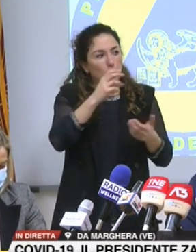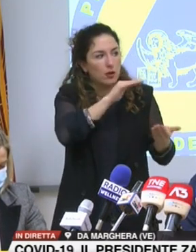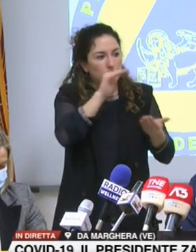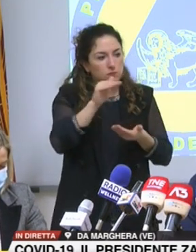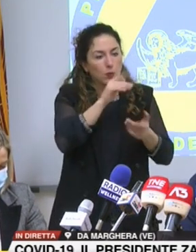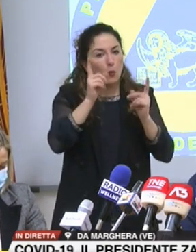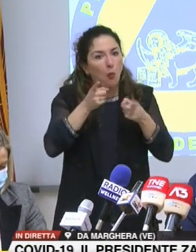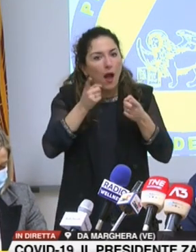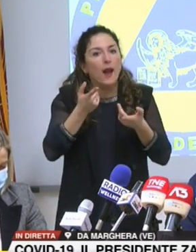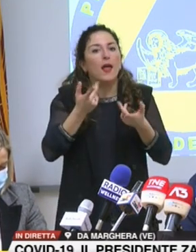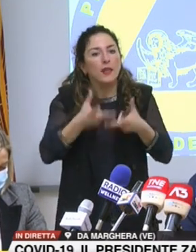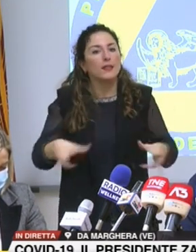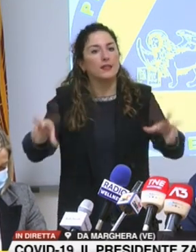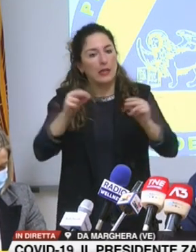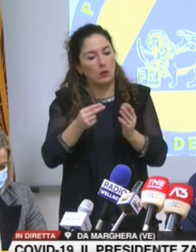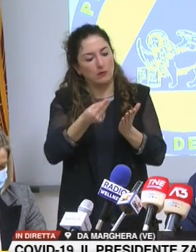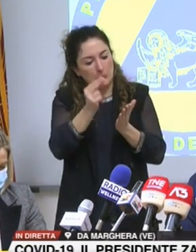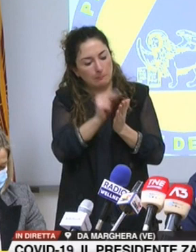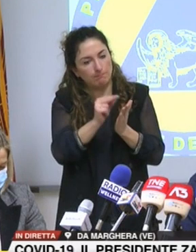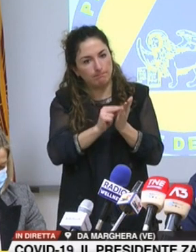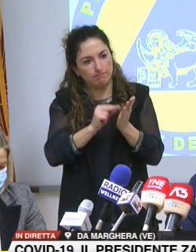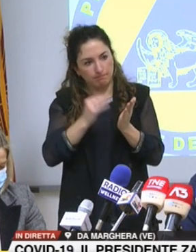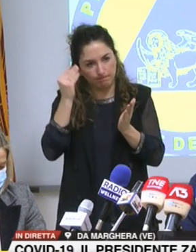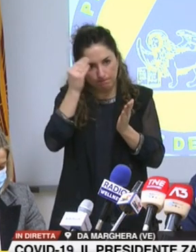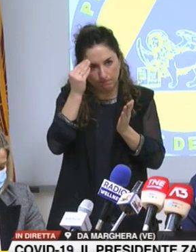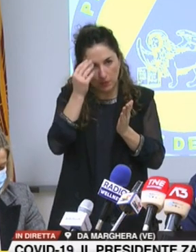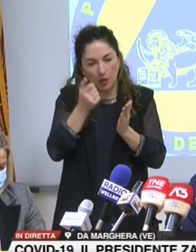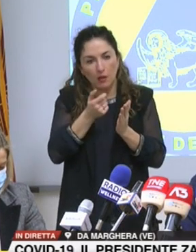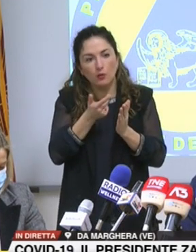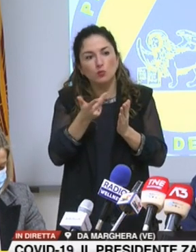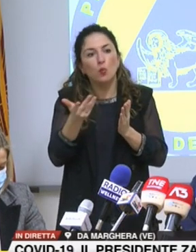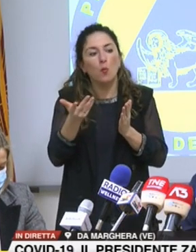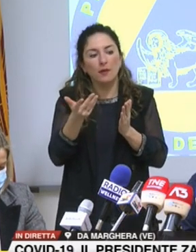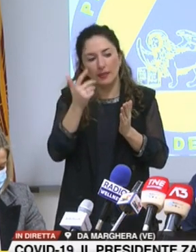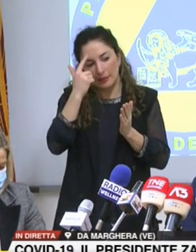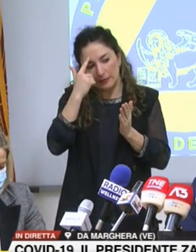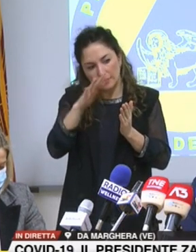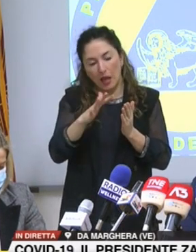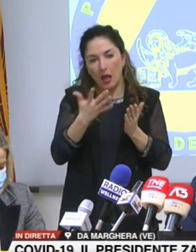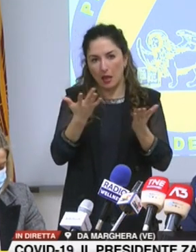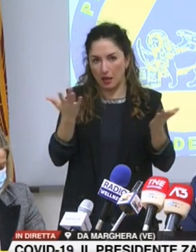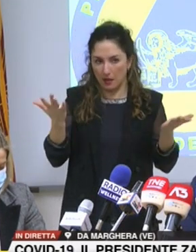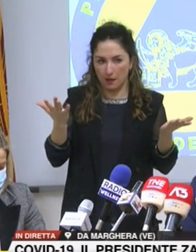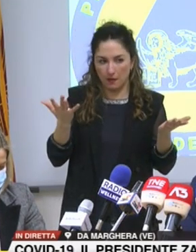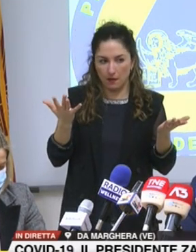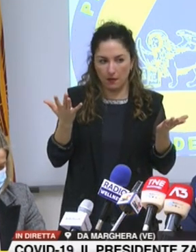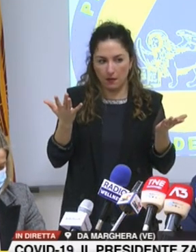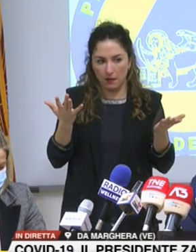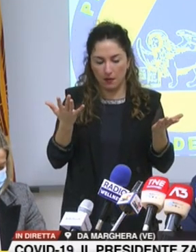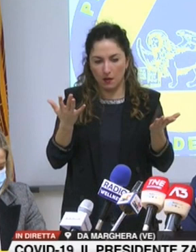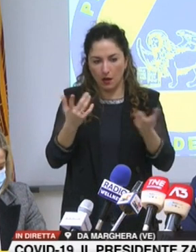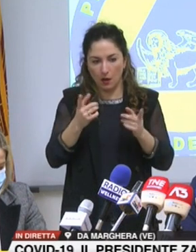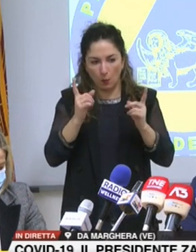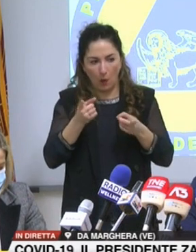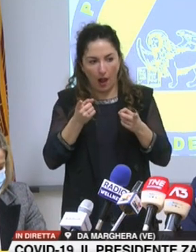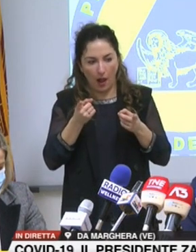infatti stiamo riprendendo quantomeno con numeri che sono sovrapponibili, e anche le due curve sono praticamente sovrapponibili al dettaglio